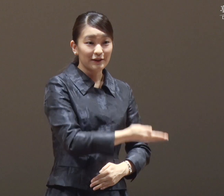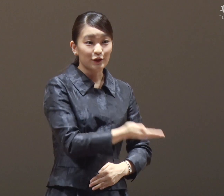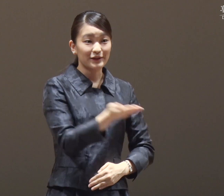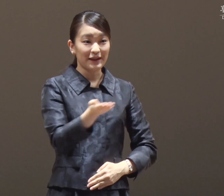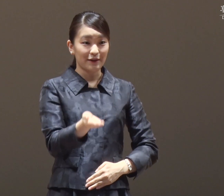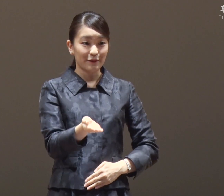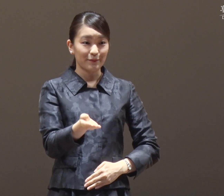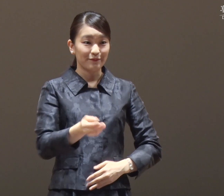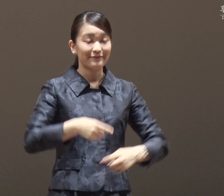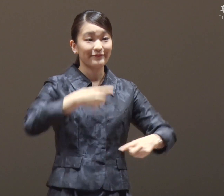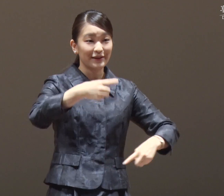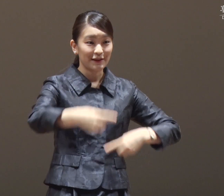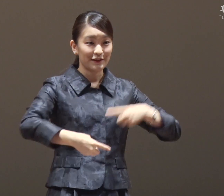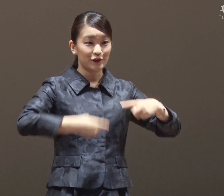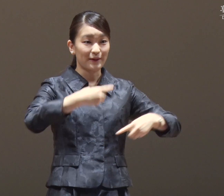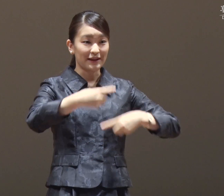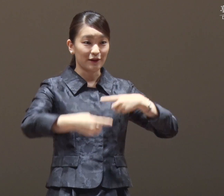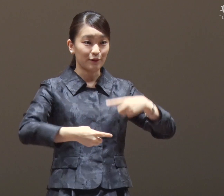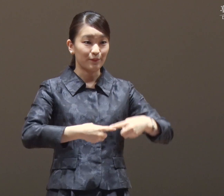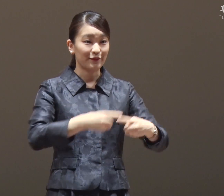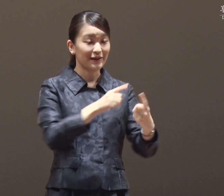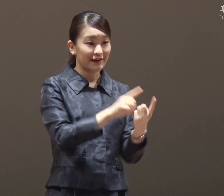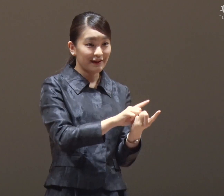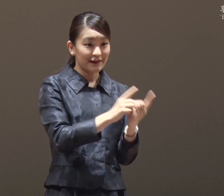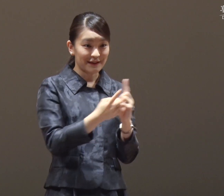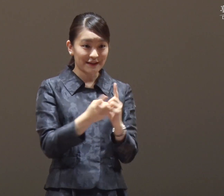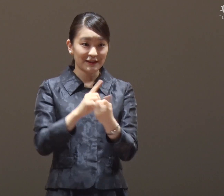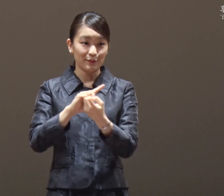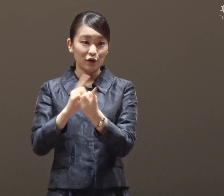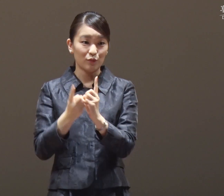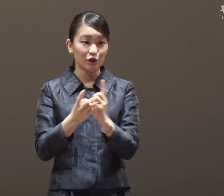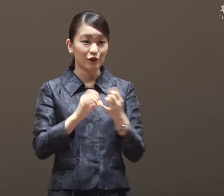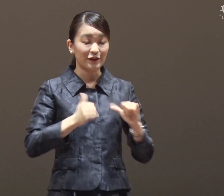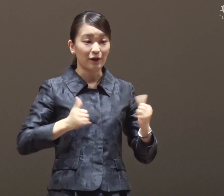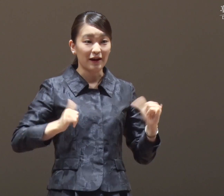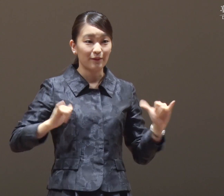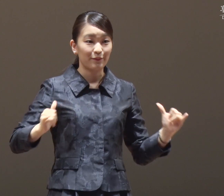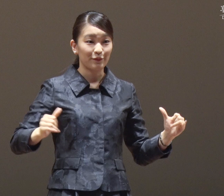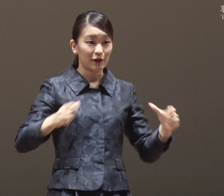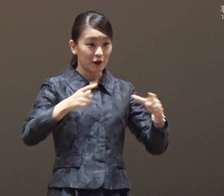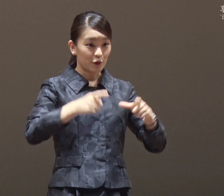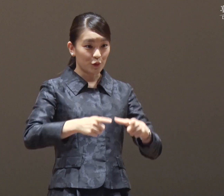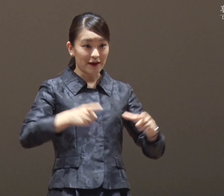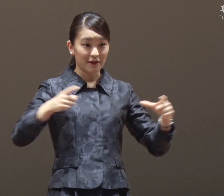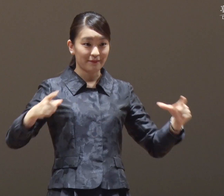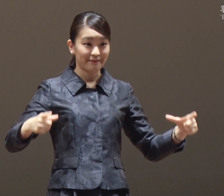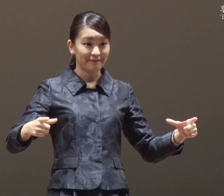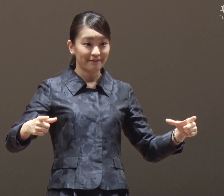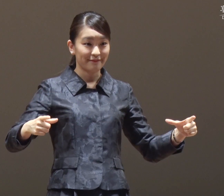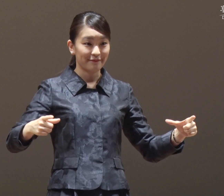そしてしゅごい仁巳を持つ人がっふぇい